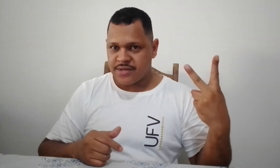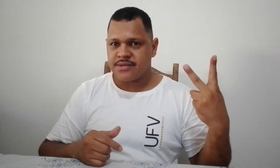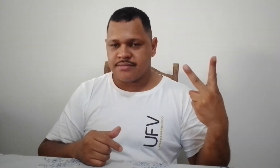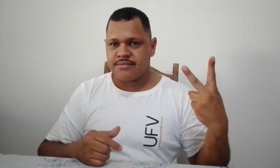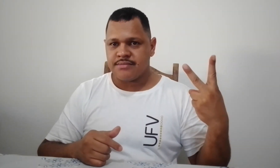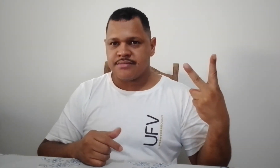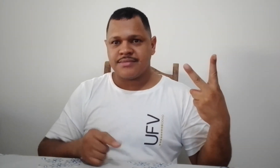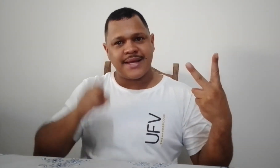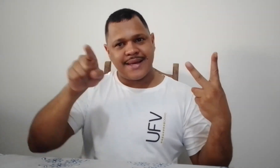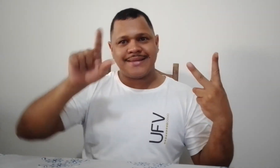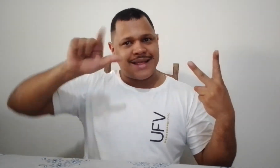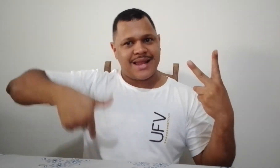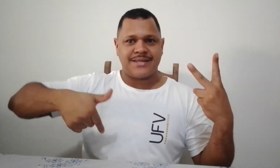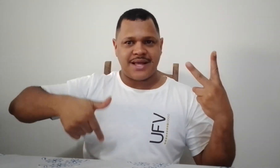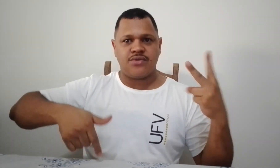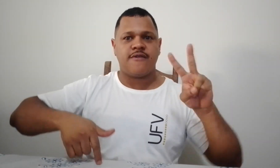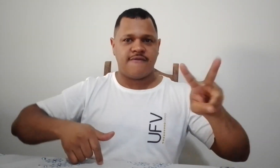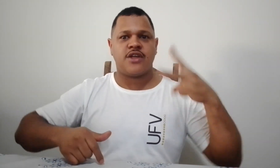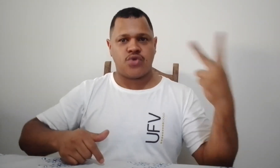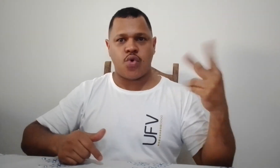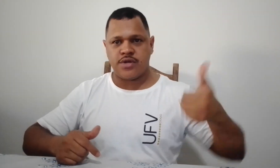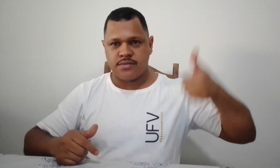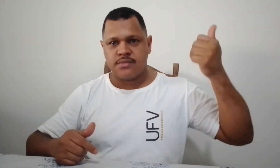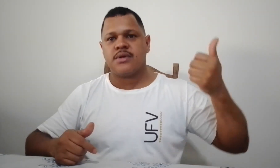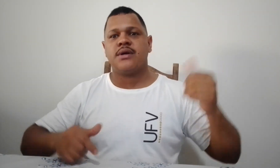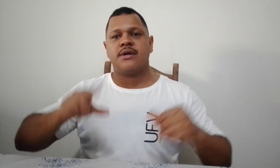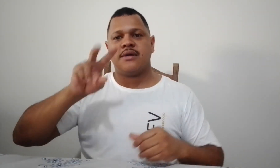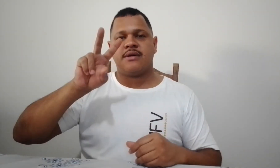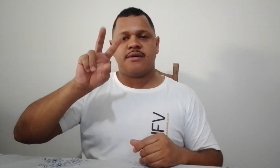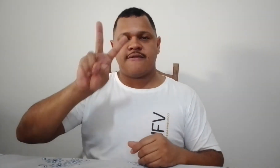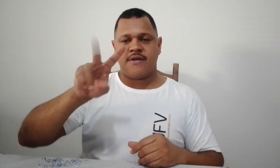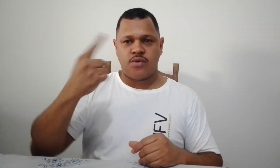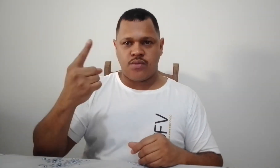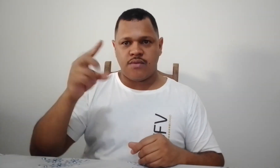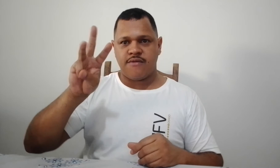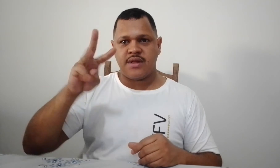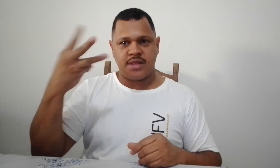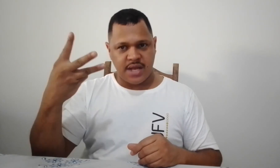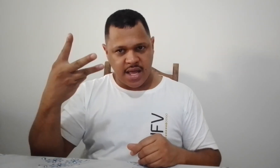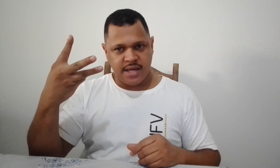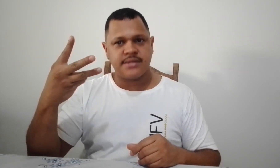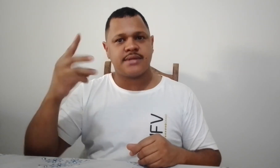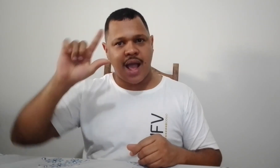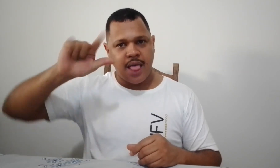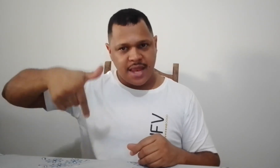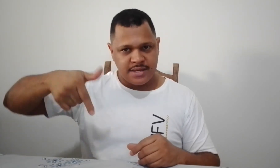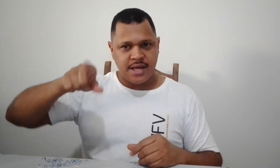valor menos 30. O menos significa o atraso. O mais significa o adianto.